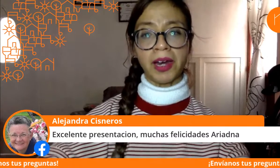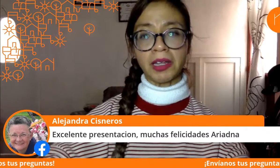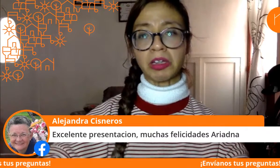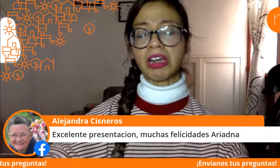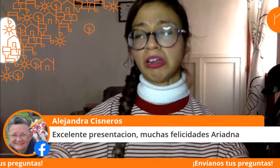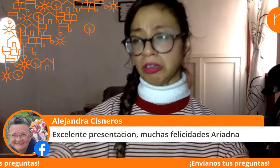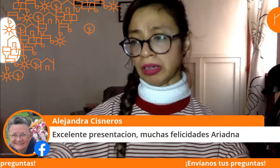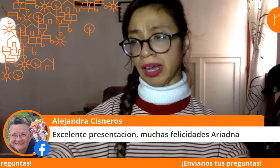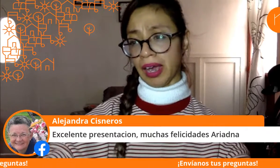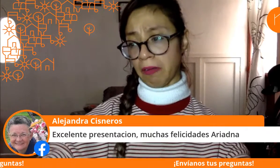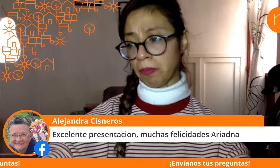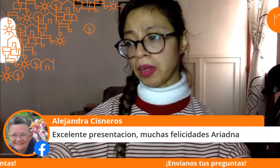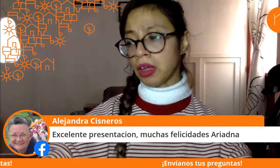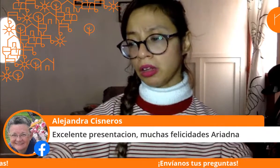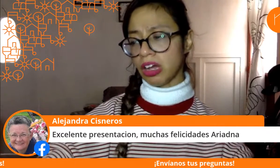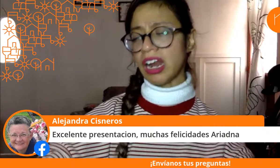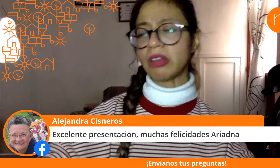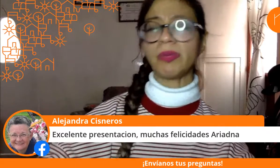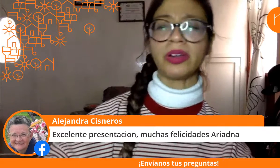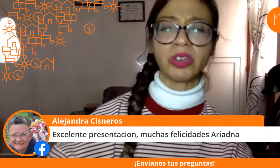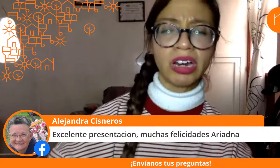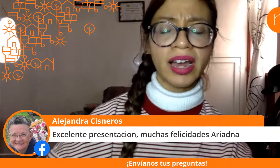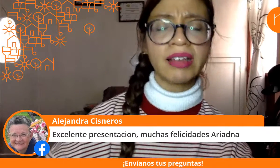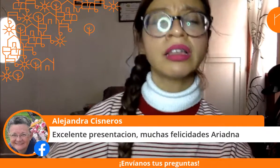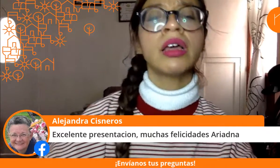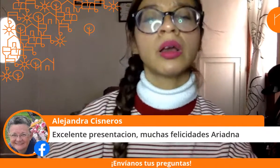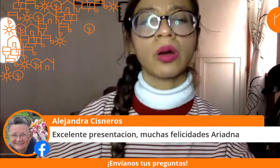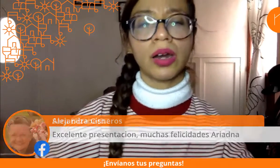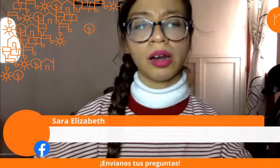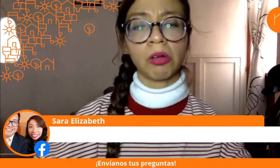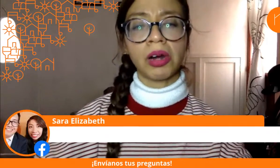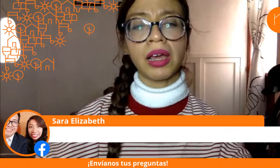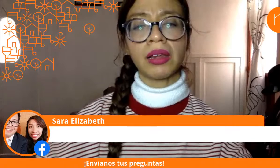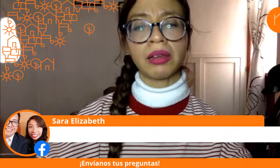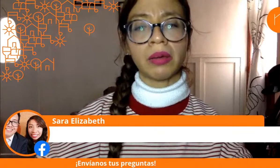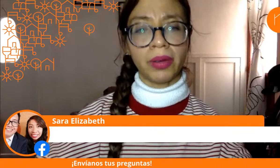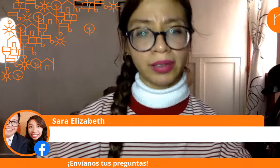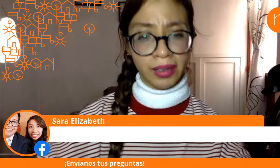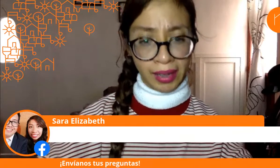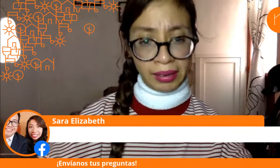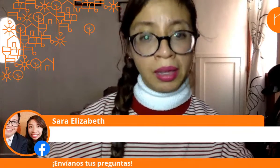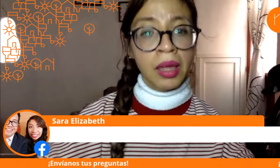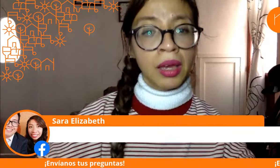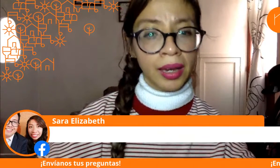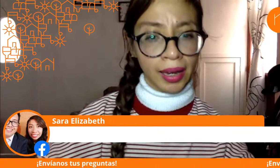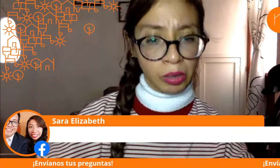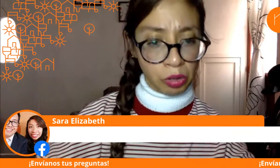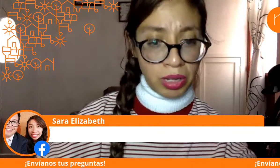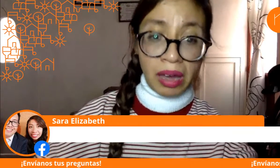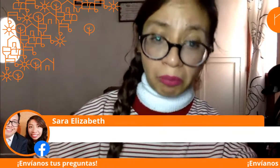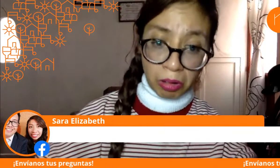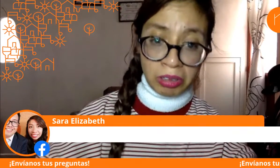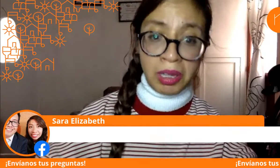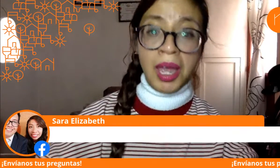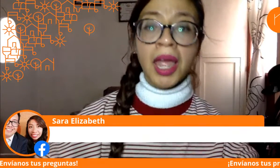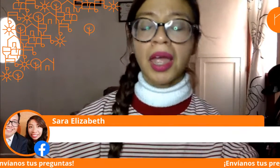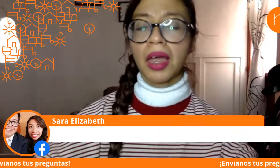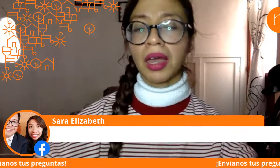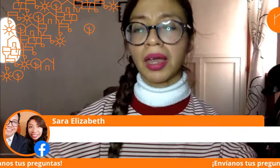para todos los que todas las personas con alguna discapacidad que soñamos en